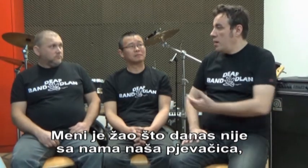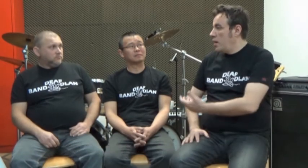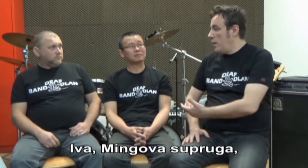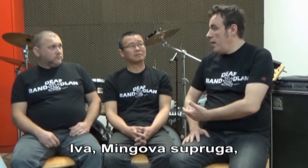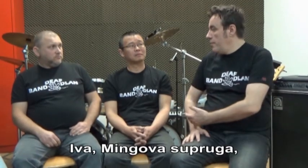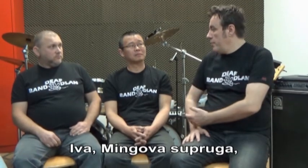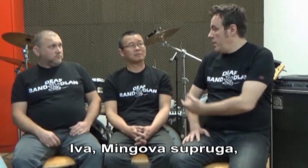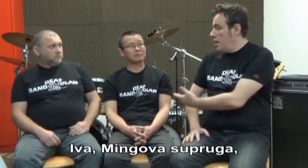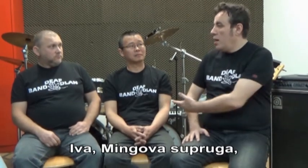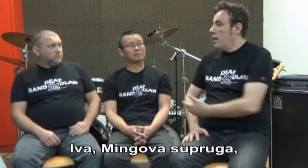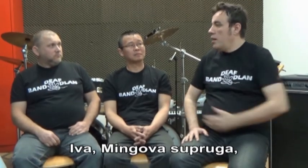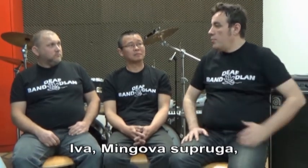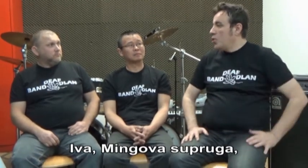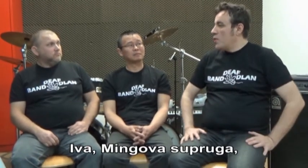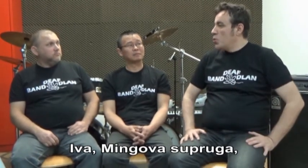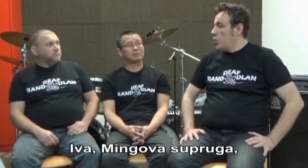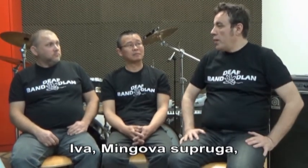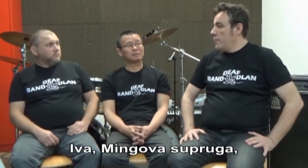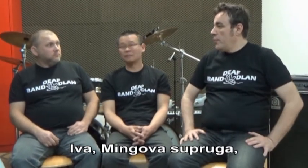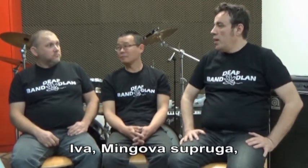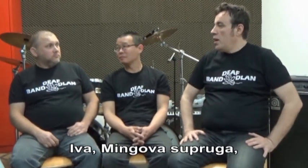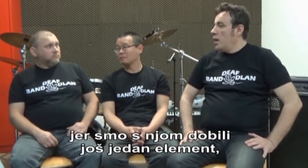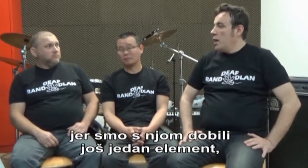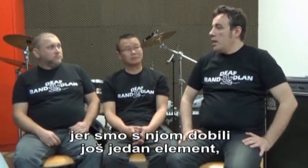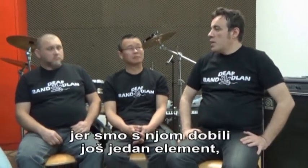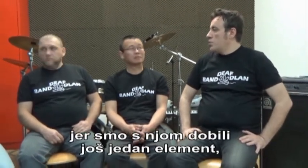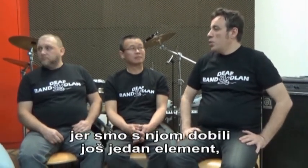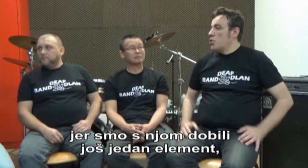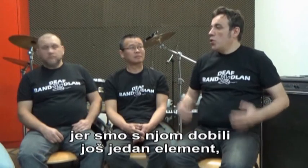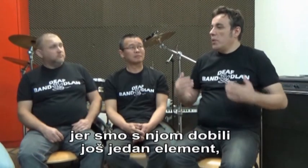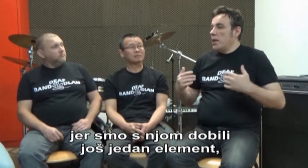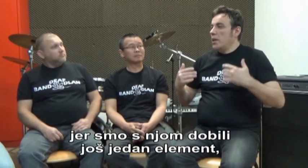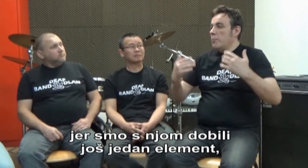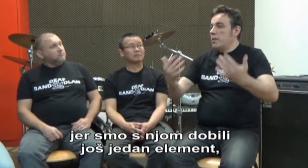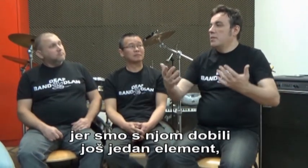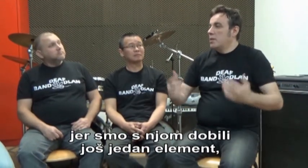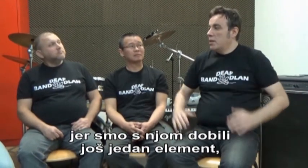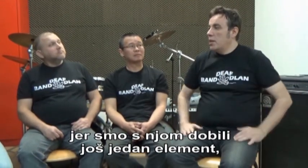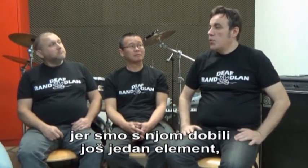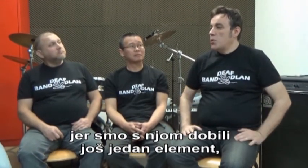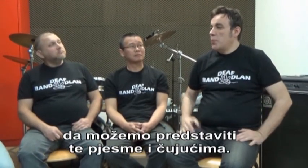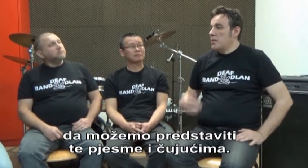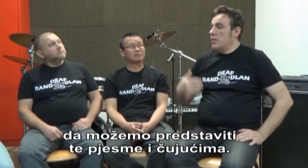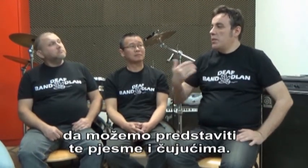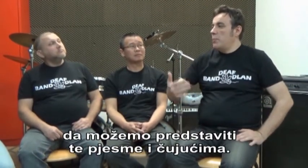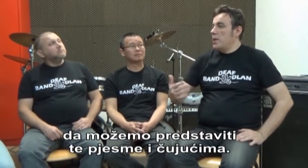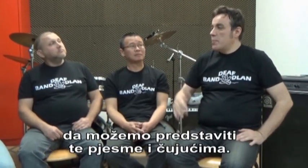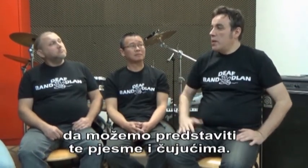Iva, Mingova supruga, jer smo s njom još dobili jedan element da možemo predstaviti te pjesme